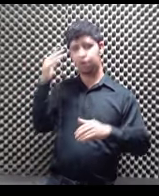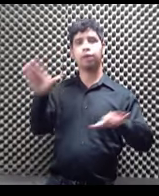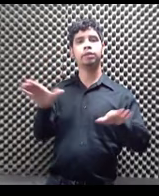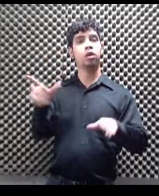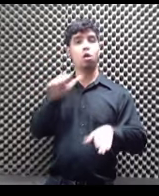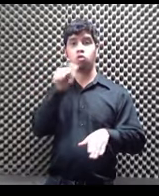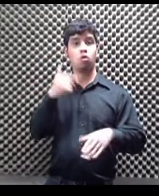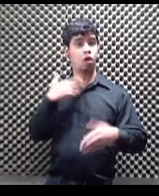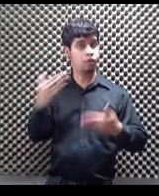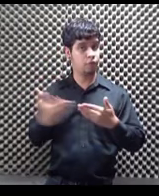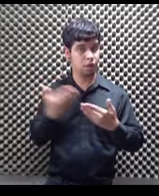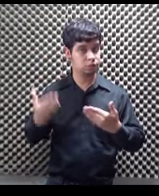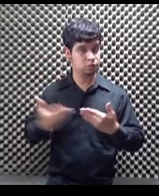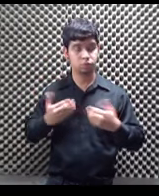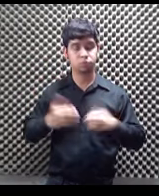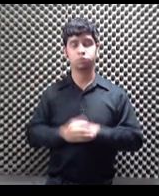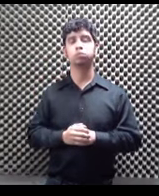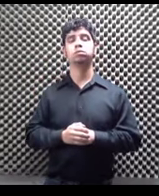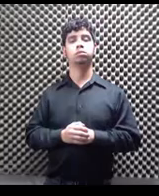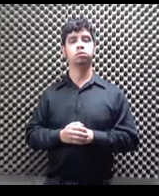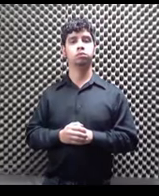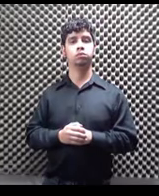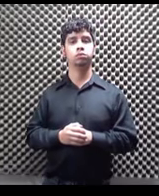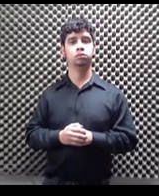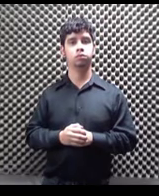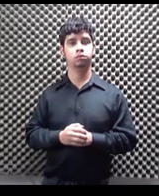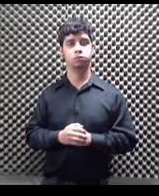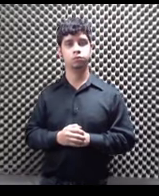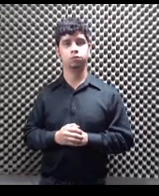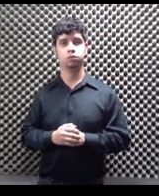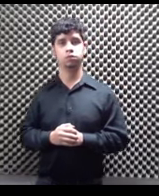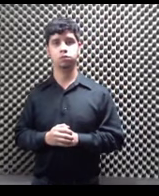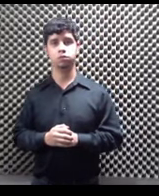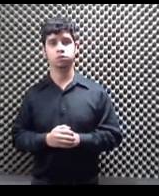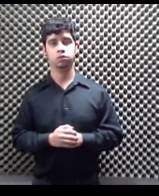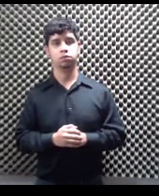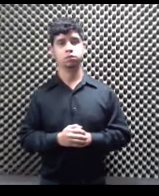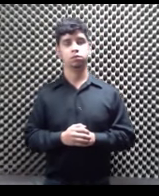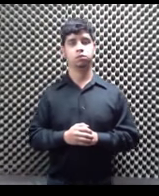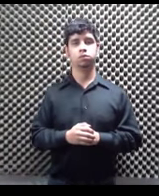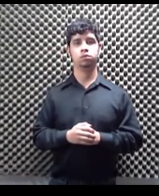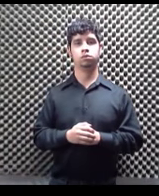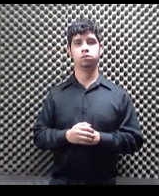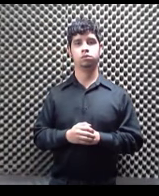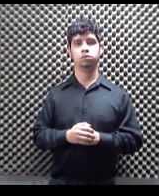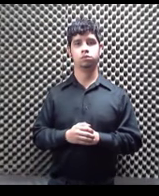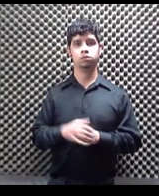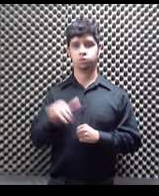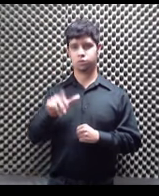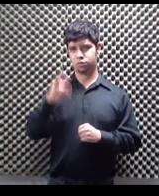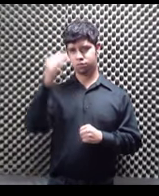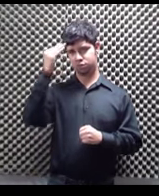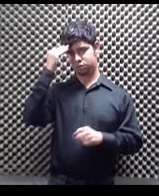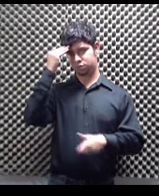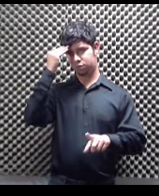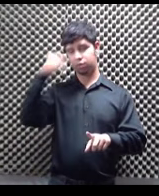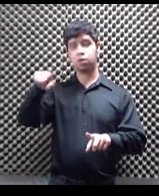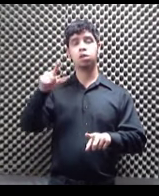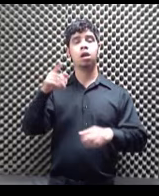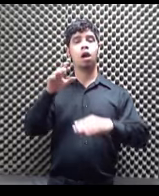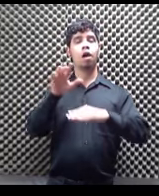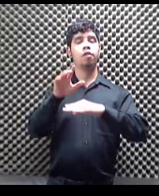Así que, o sea, que no sea. Tenemos, de pues, aparte de las que le damos siempre también, que como ustedes saben, el